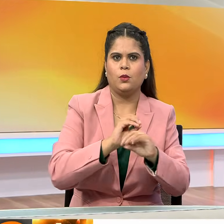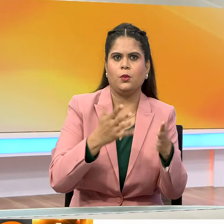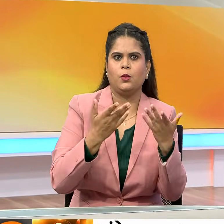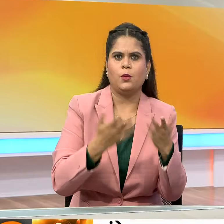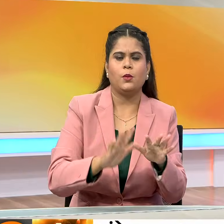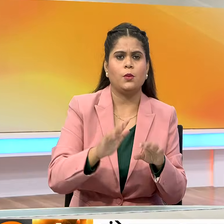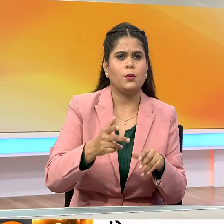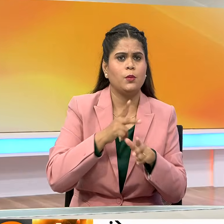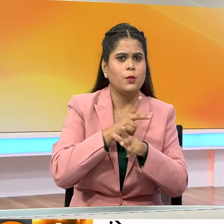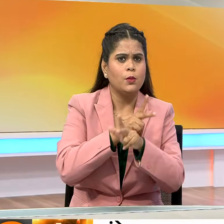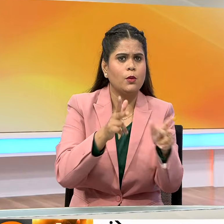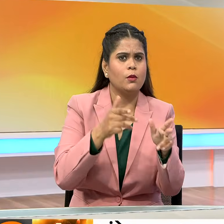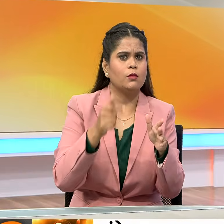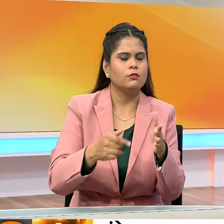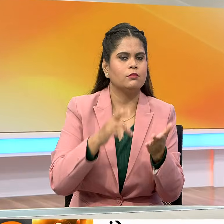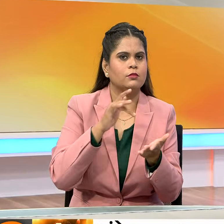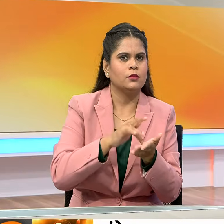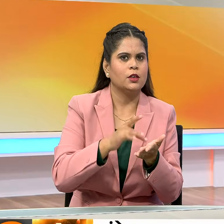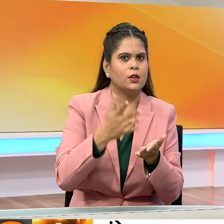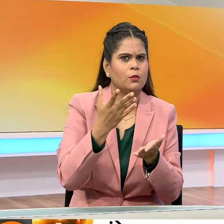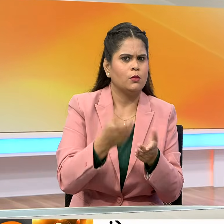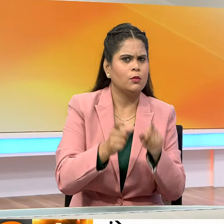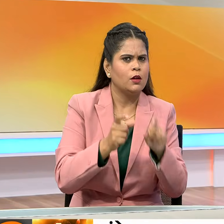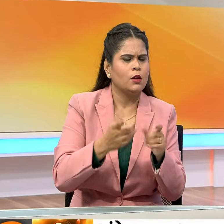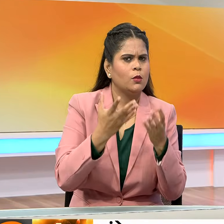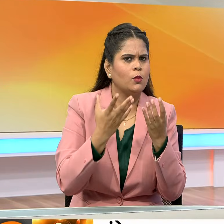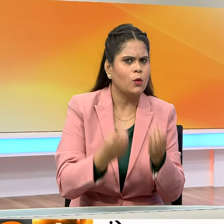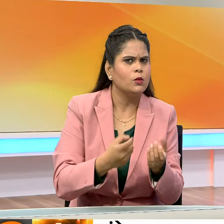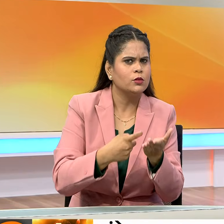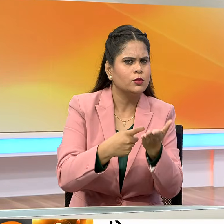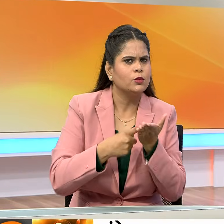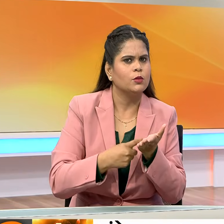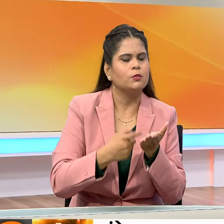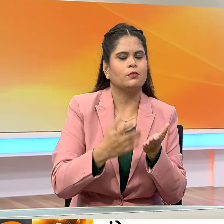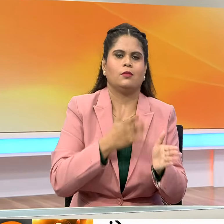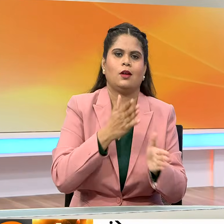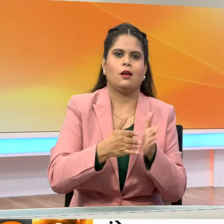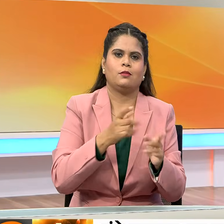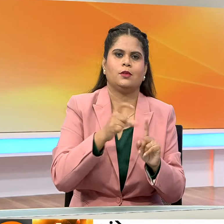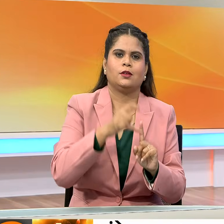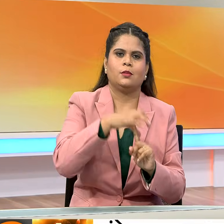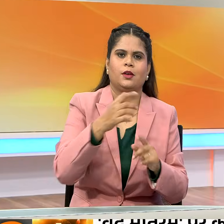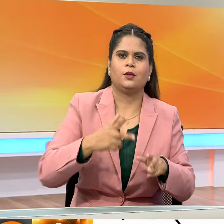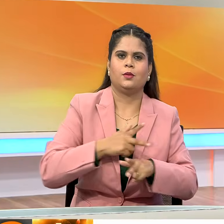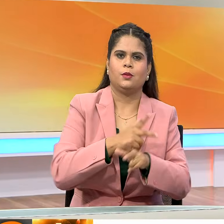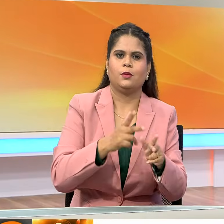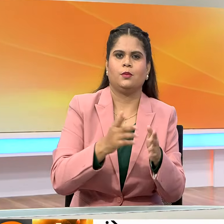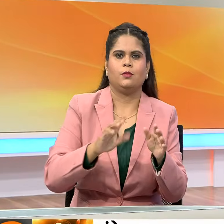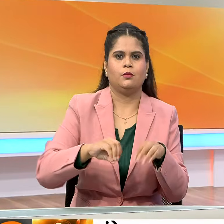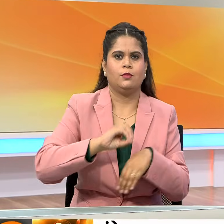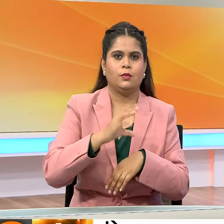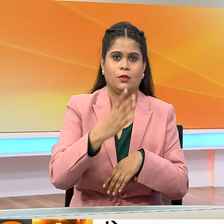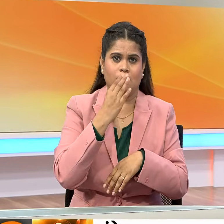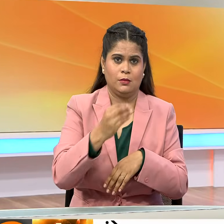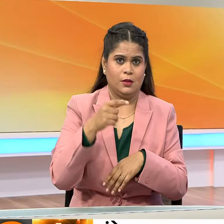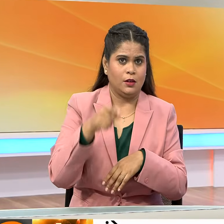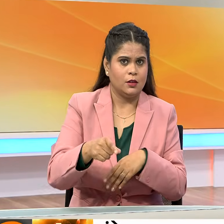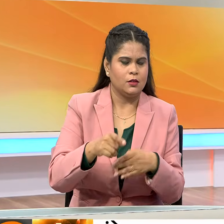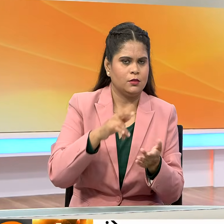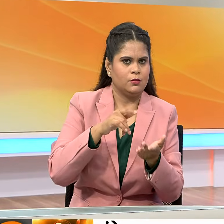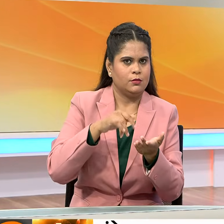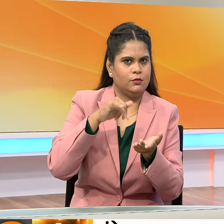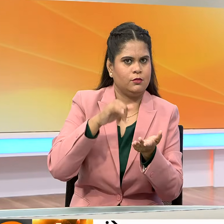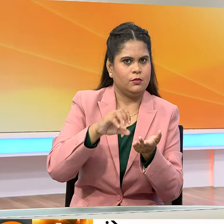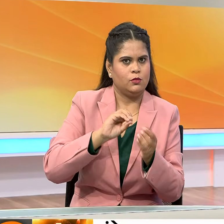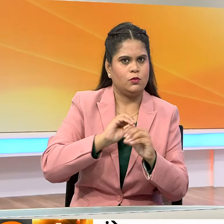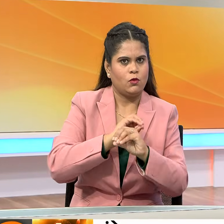उन्होंने बताया कि स्थानीय लोगों की मांग और उनके विशेष अनुरोध पर रेल मंत्रालय ने उधमपुर को नई वंदे भारत एक्सप्रेस का स्टॉपेज बनाने